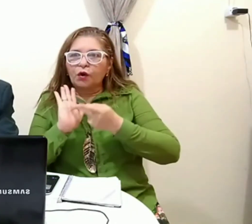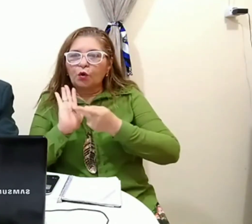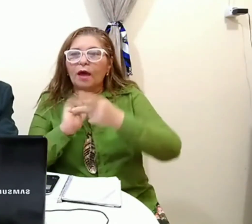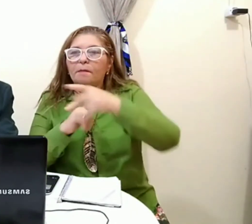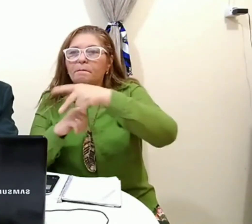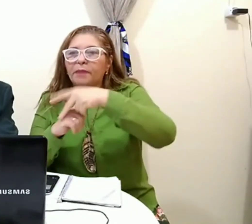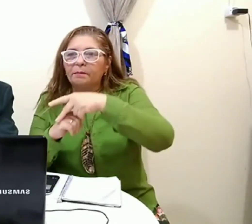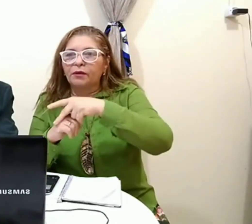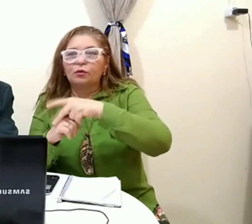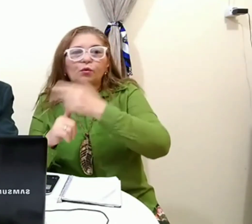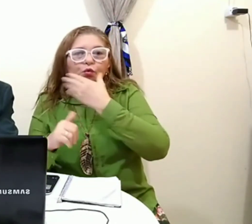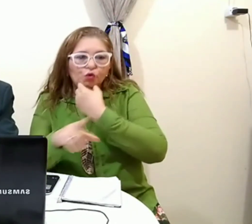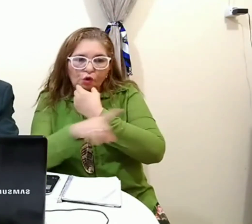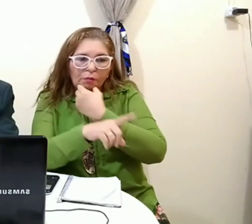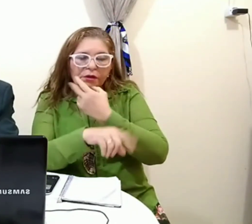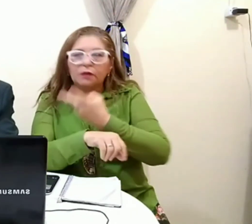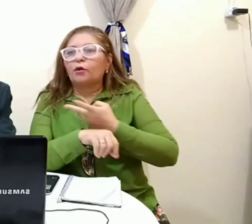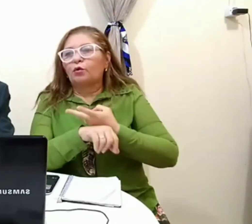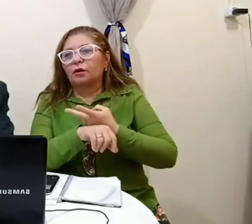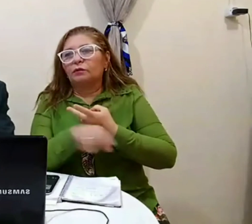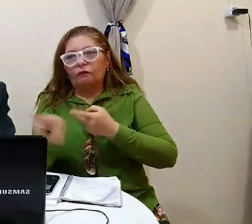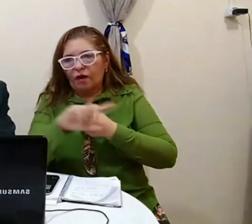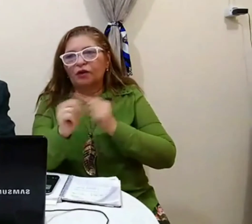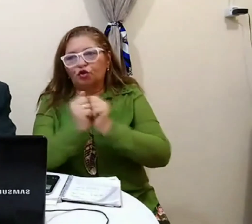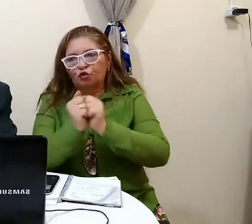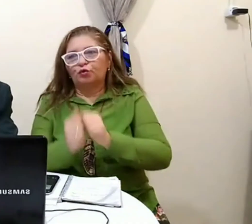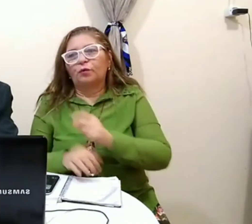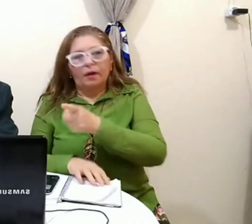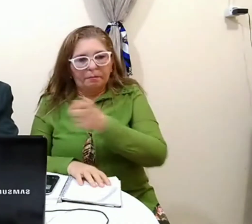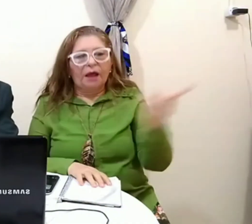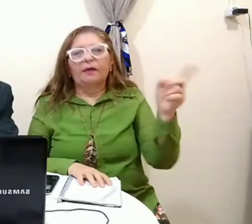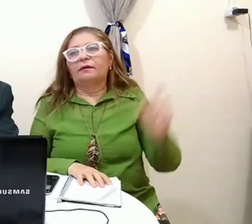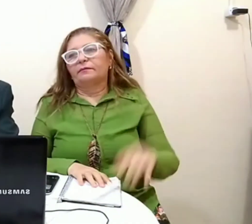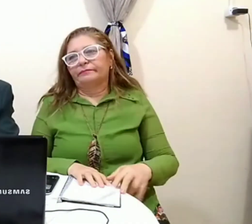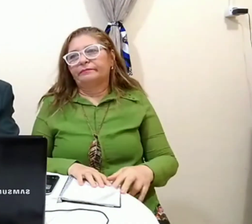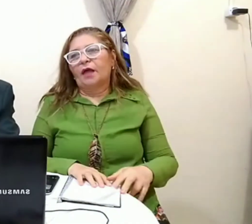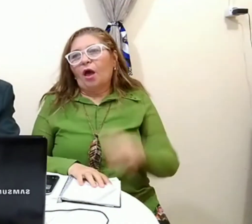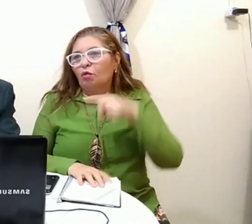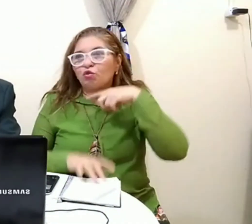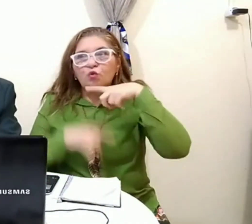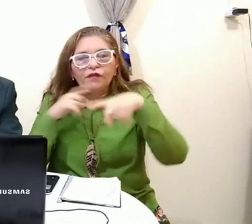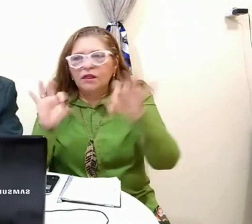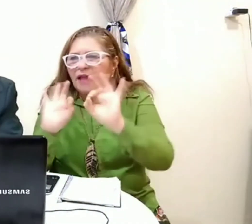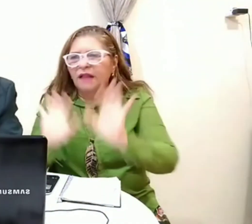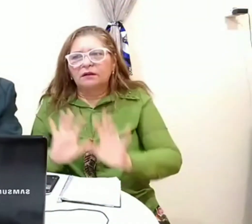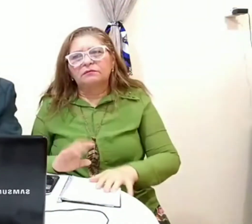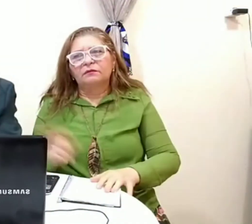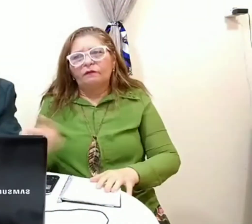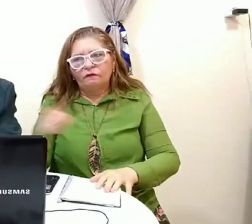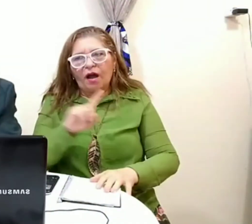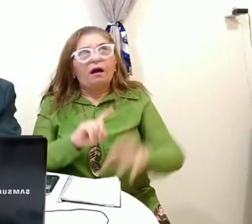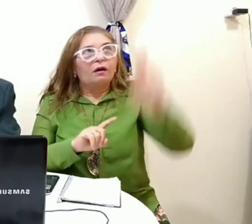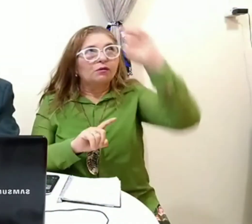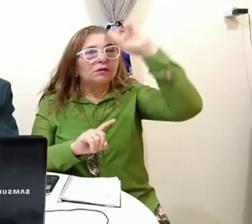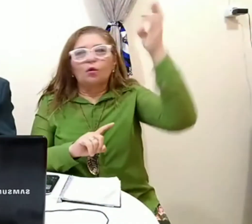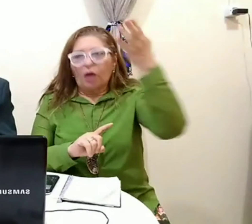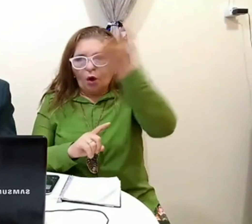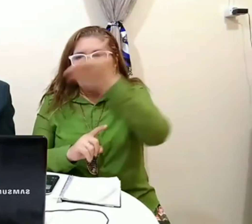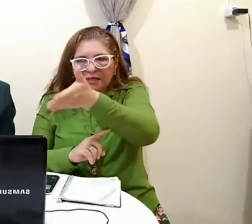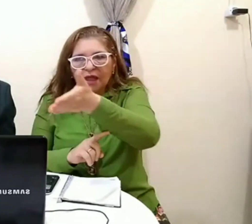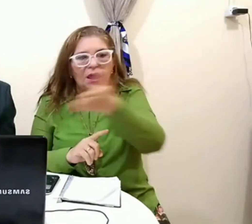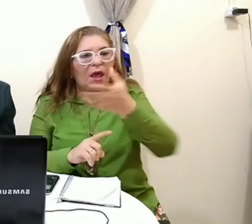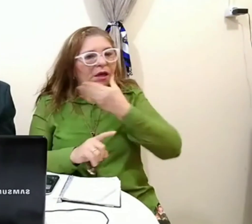homens que te procuram. Levanta-te, pois, desce e vai com eles, nada duvidando, porque eu os enviei. Eu